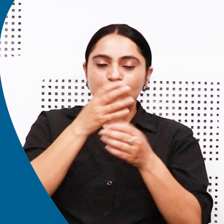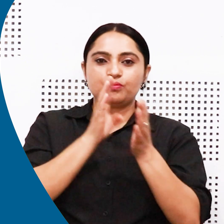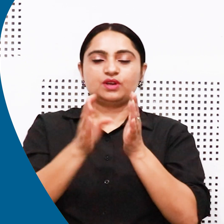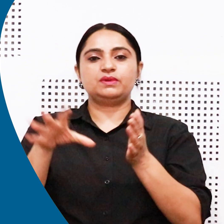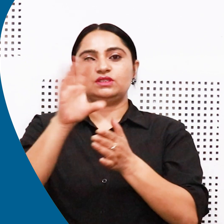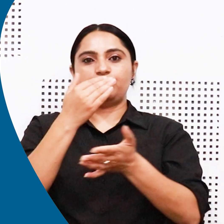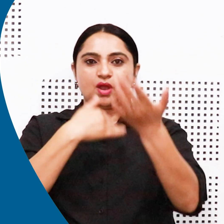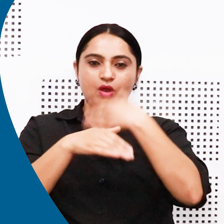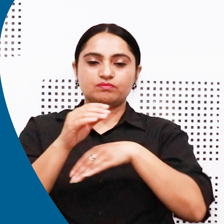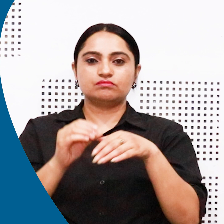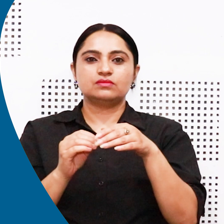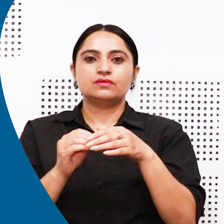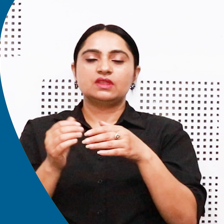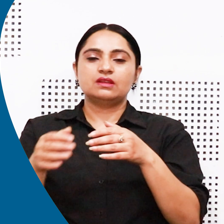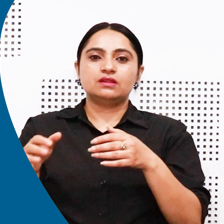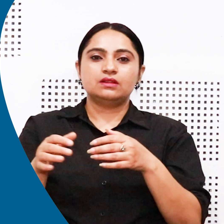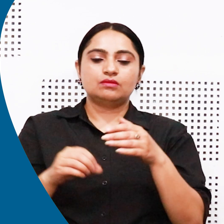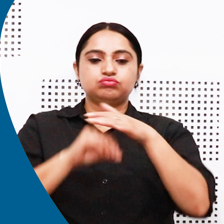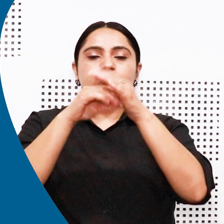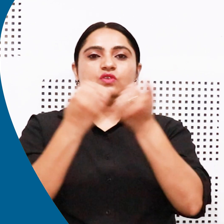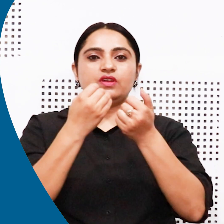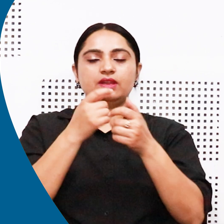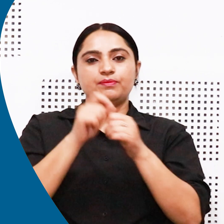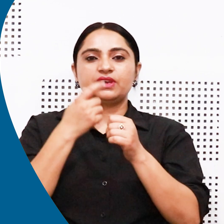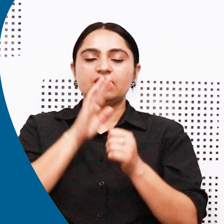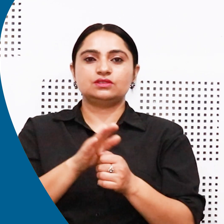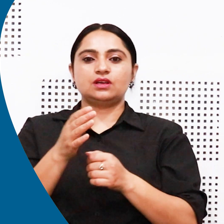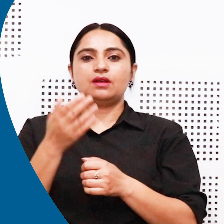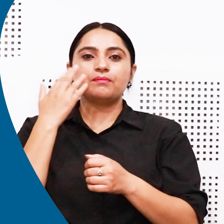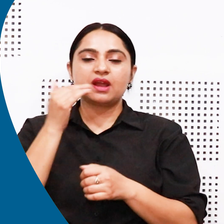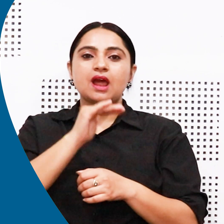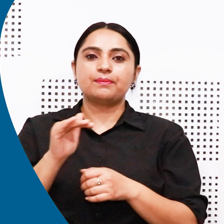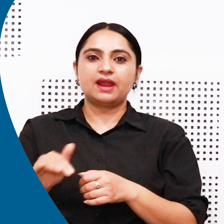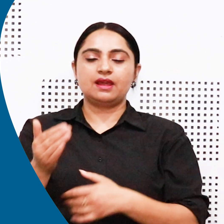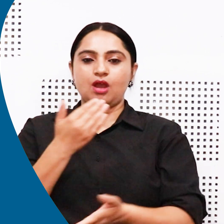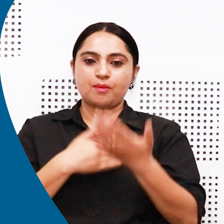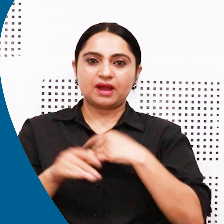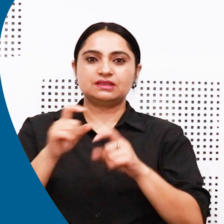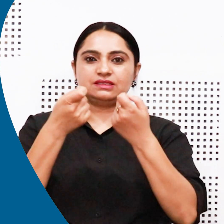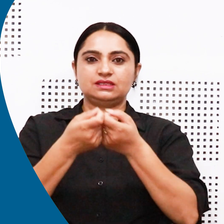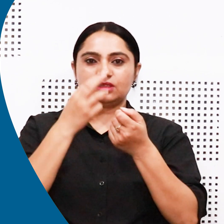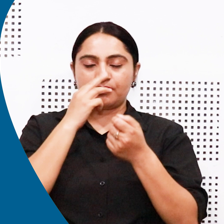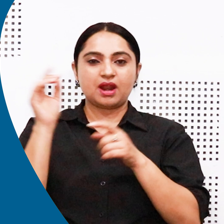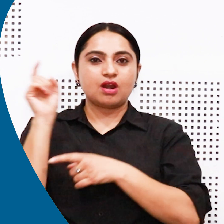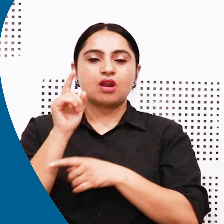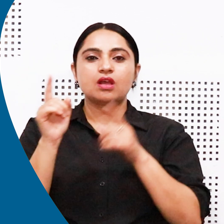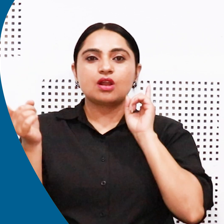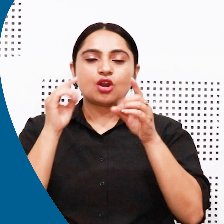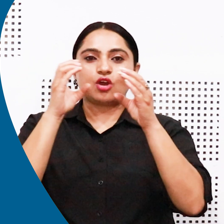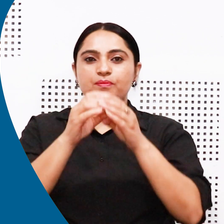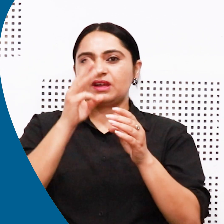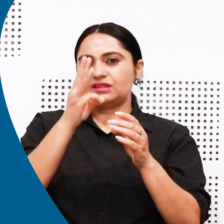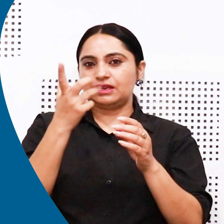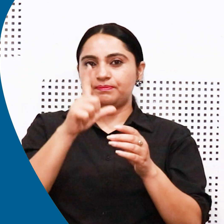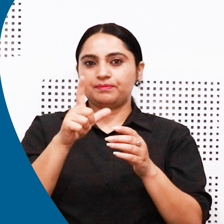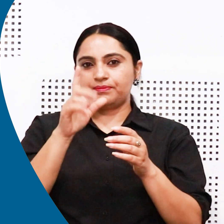स्थापित गर्नेतर्फ वालिङ नगरपालिका अगाडि बढिरहेको छ। गत आर्थिक वर्षमा महिला बालबालिका अपाङ्गताका क्षेत्रमा नगरपालिकाले 35 लाख